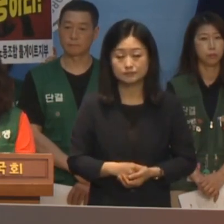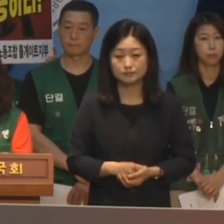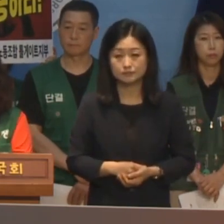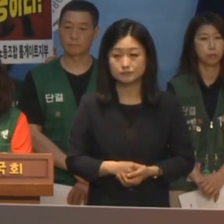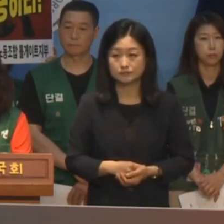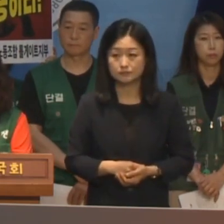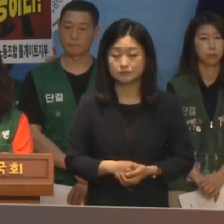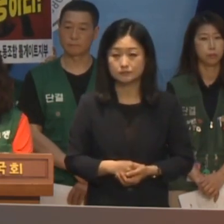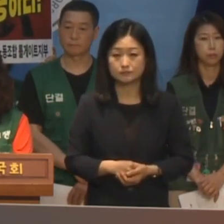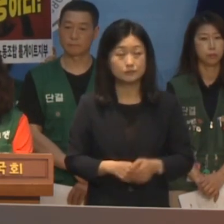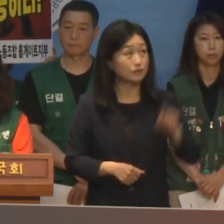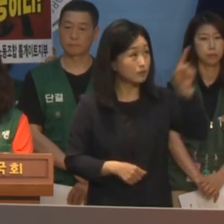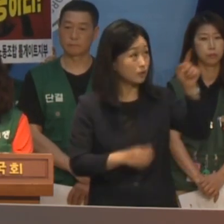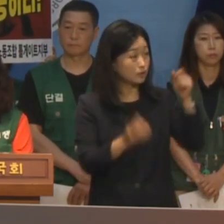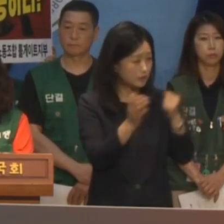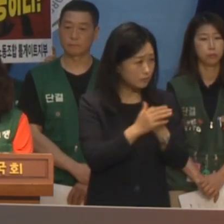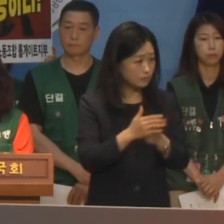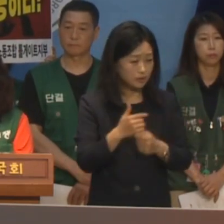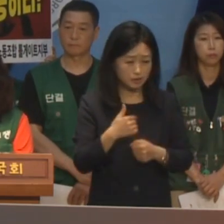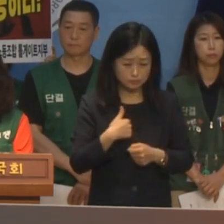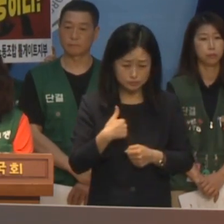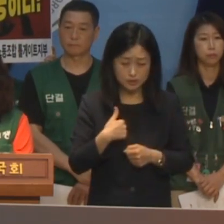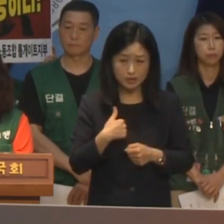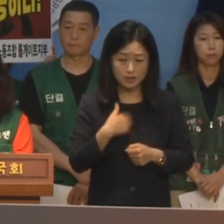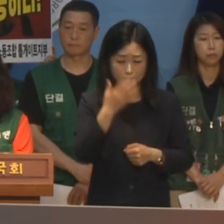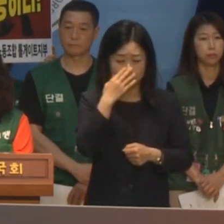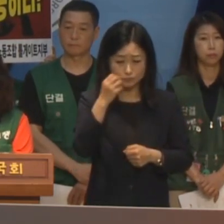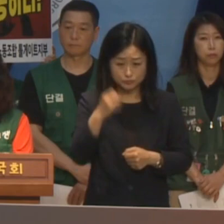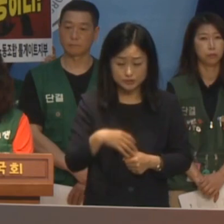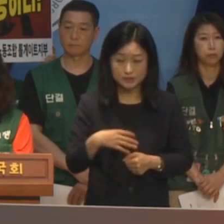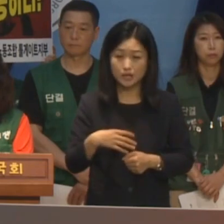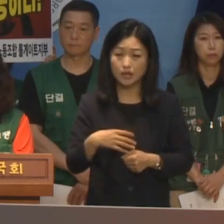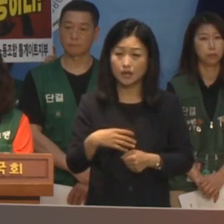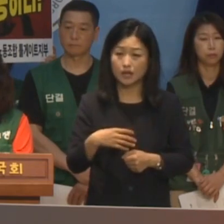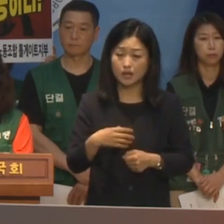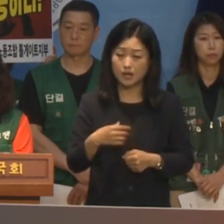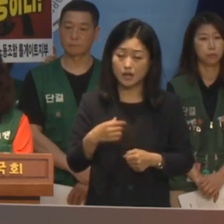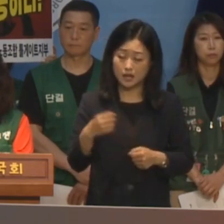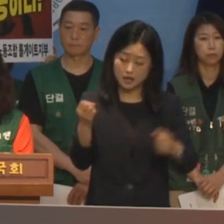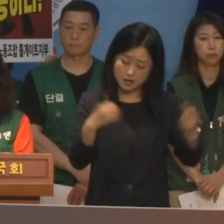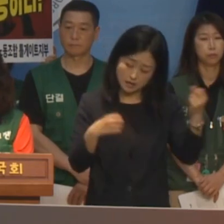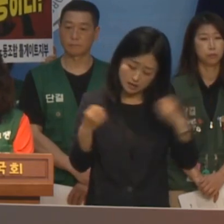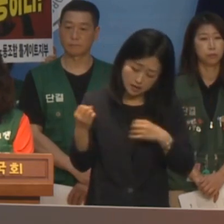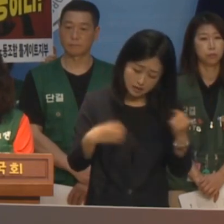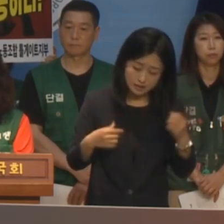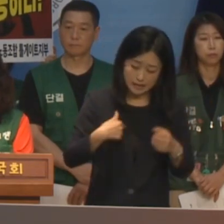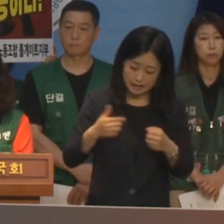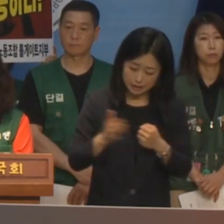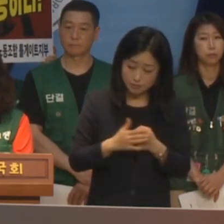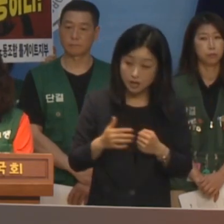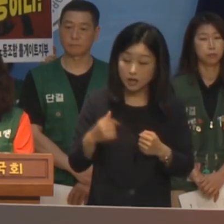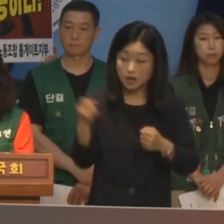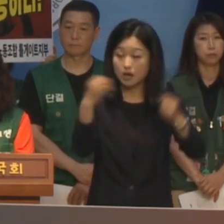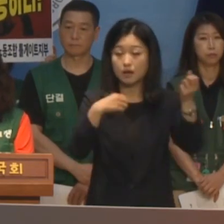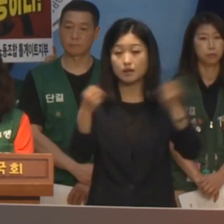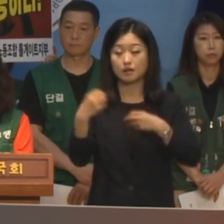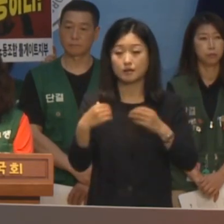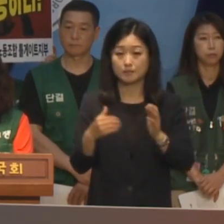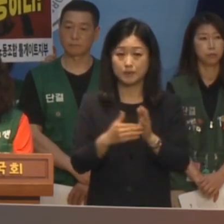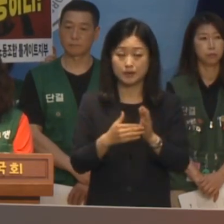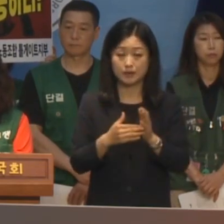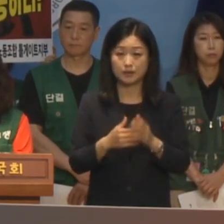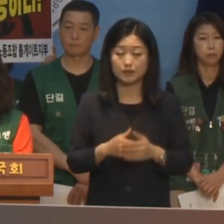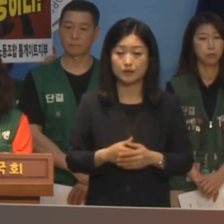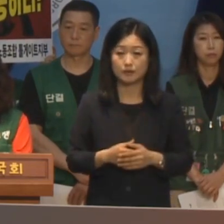우리가 왜 당신 때문에 이런 소리를 들어야 하냐며 여기저기서 비난의 소리가 늘어납니다. 마치